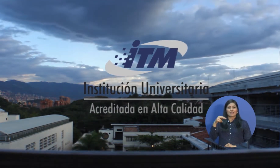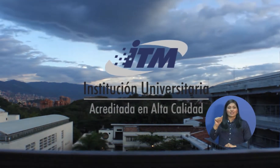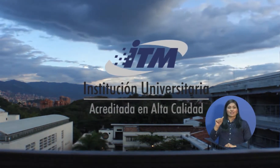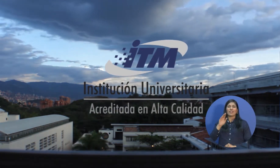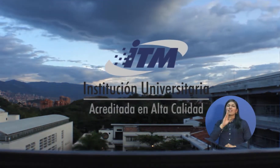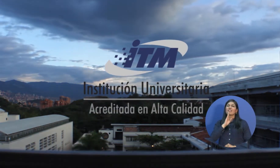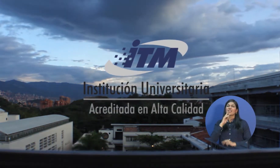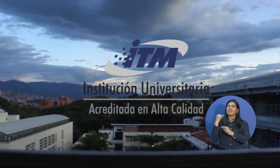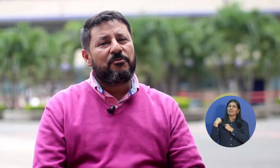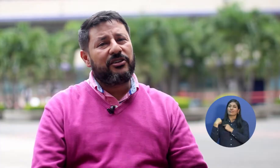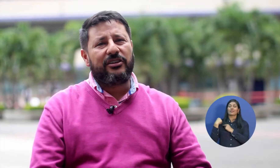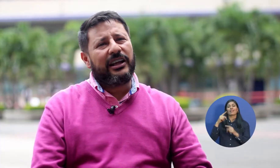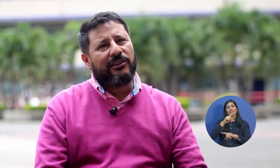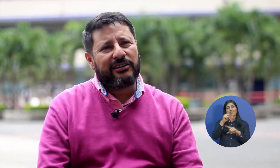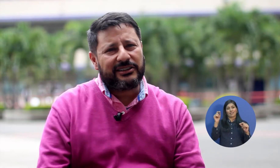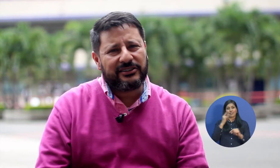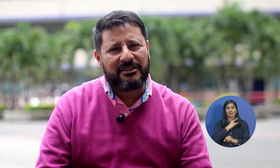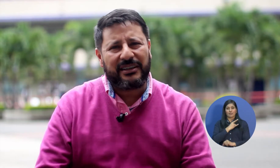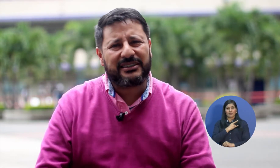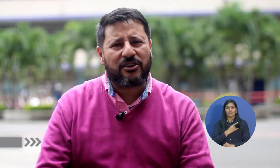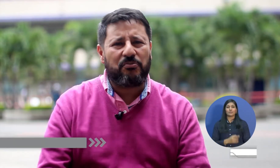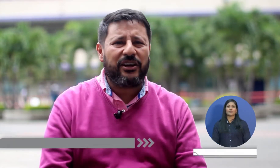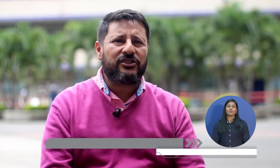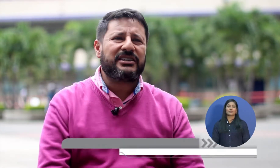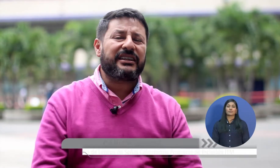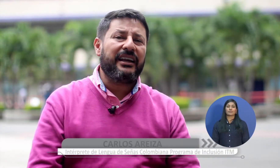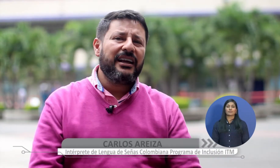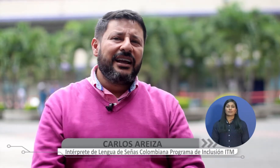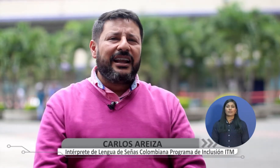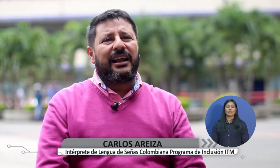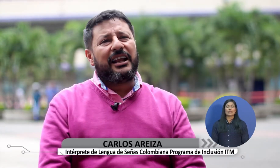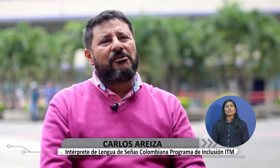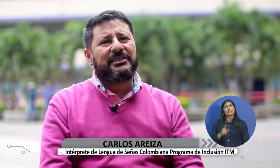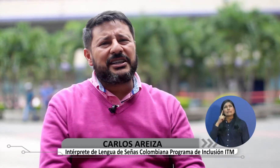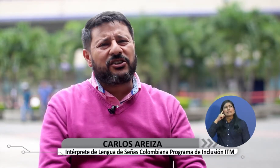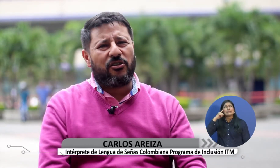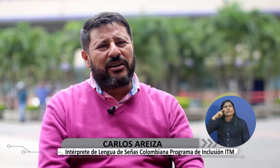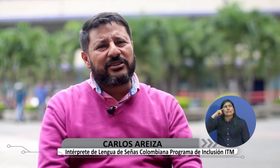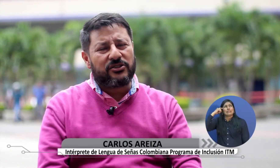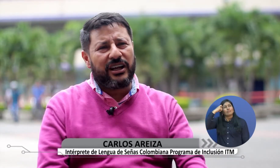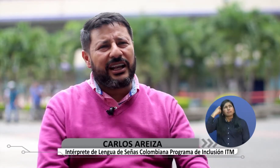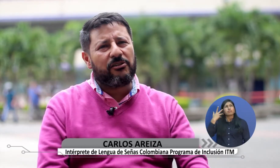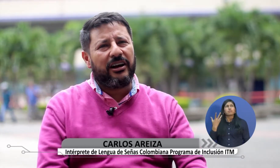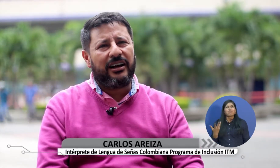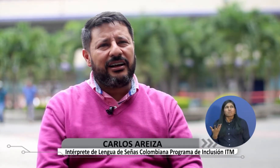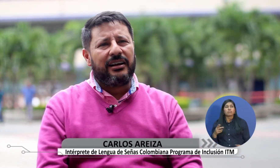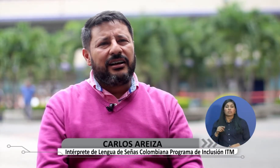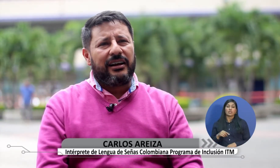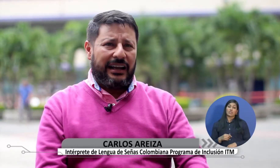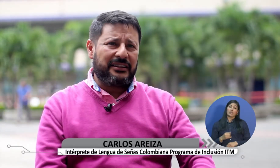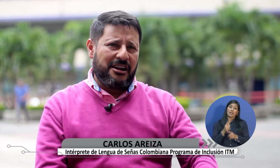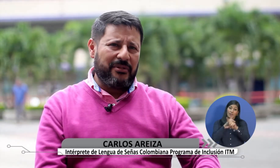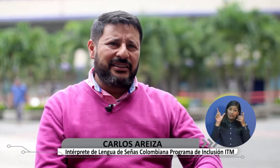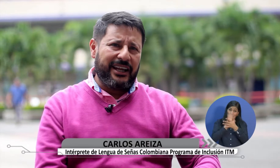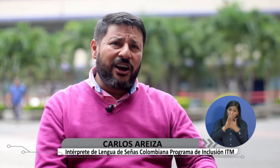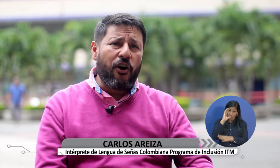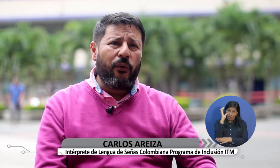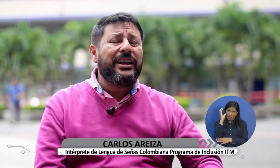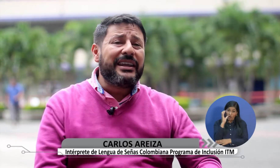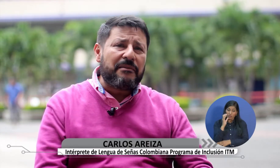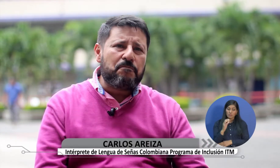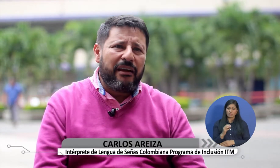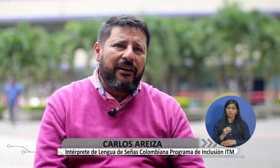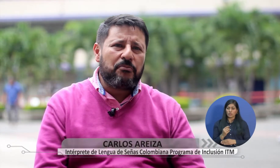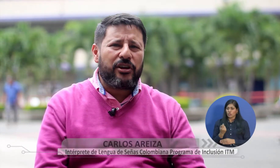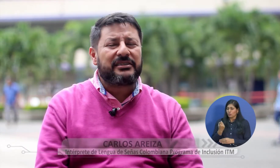ITM. Bueno, el de los retos ahí más complejos es que la lengua de señas colombiana es una lengua relativamente